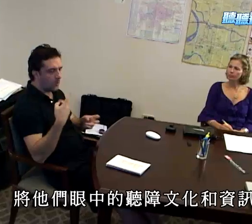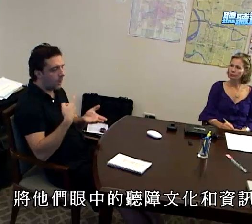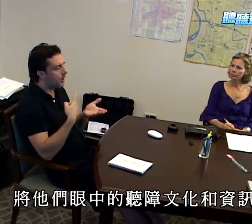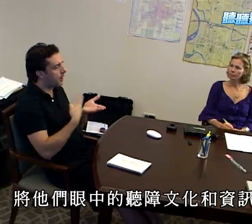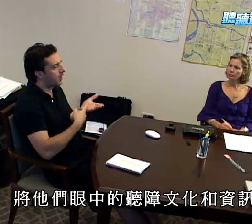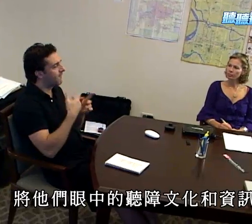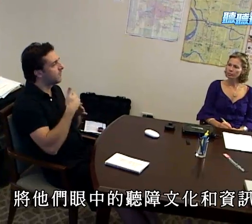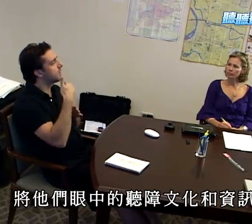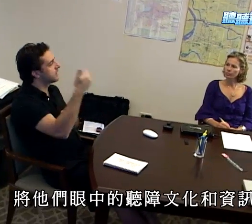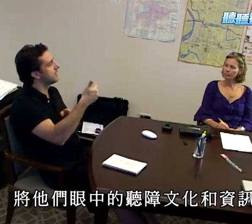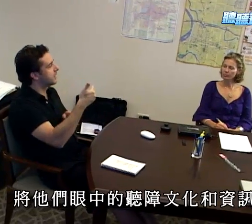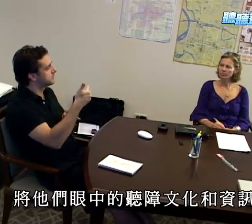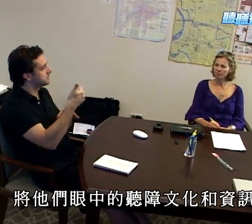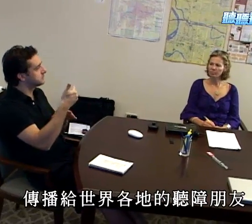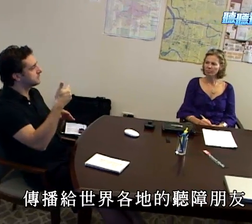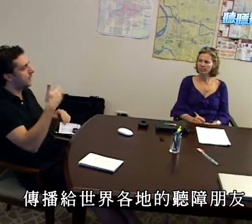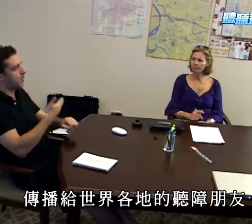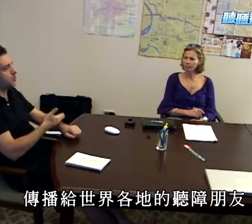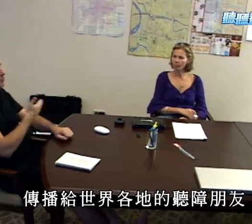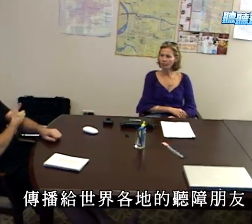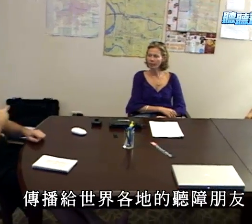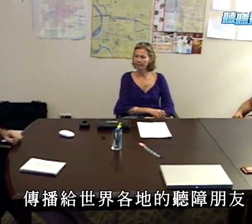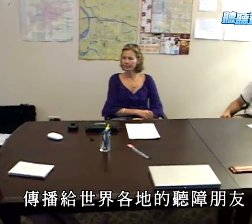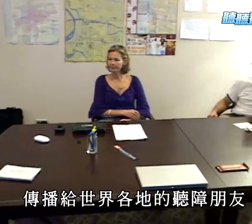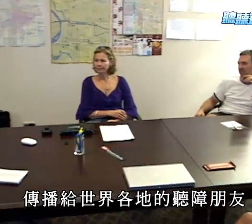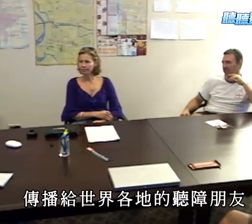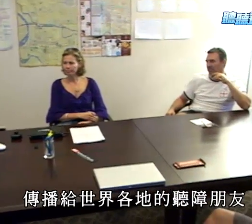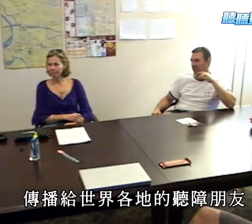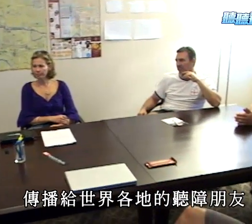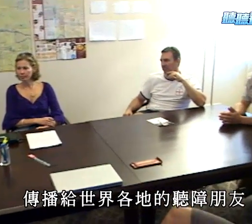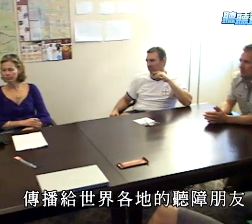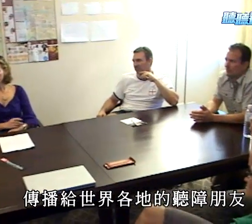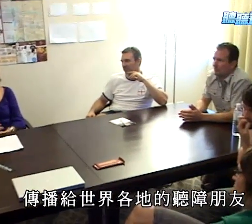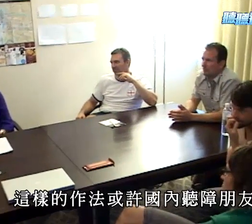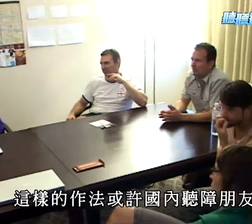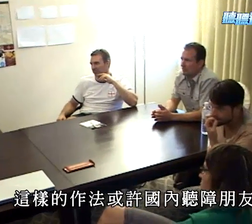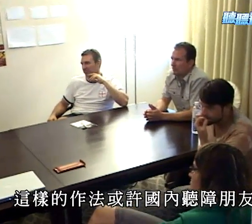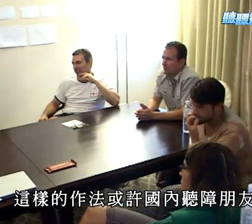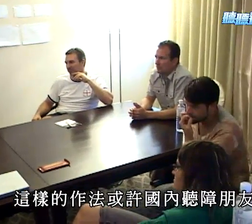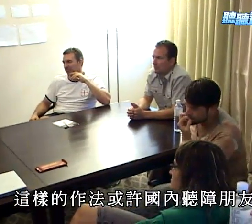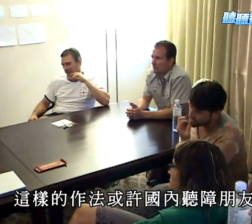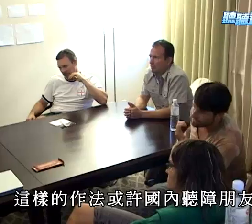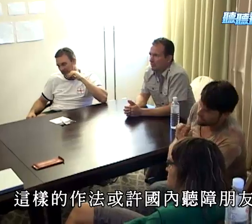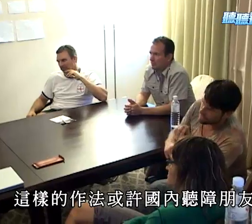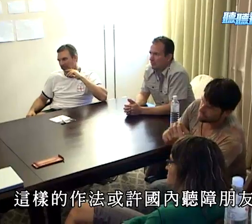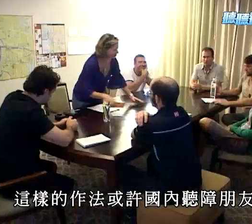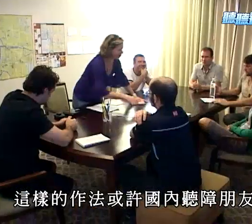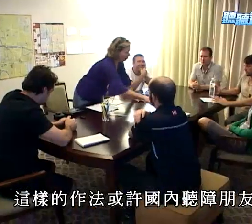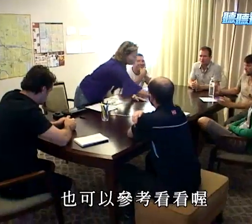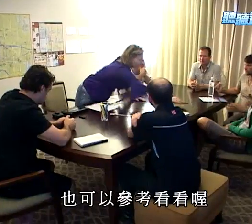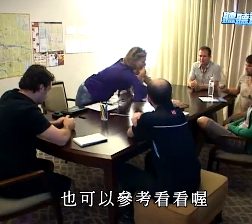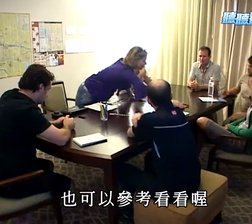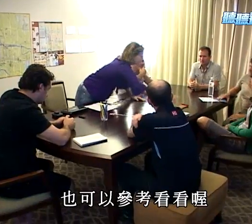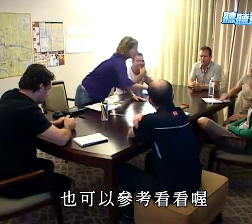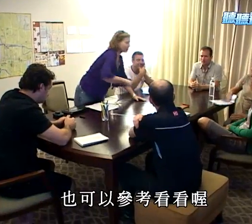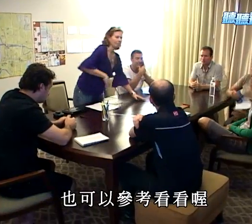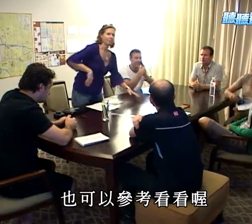障文化和资讯传播给世界各地的听障朋友，这样的做法或许国内听障朋友也可以参考看看哦。